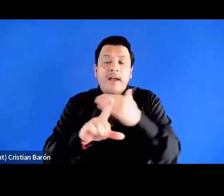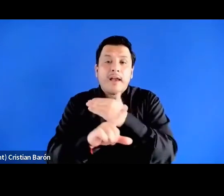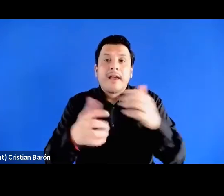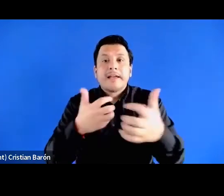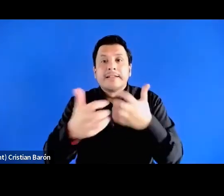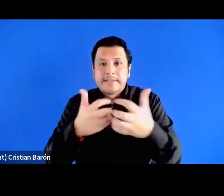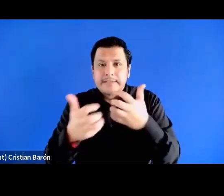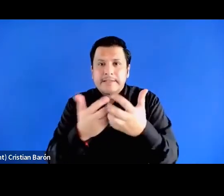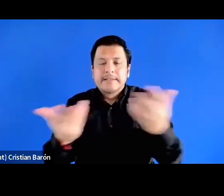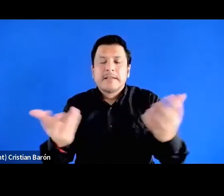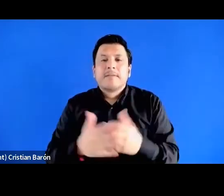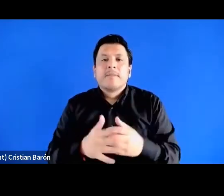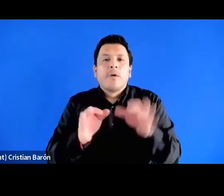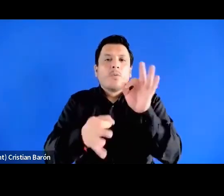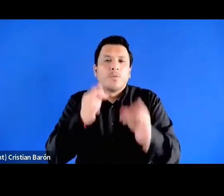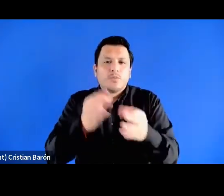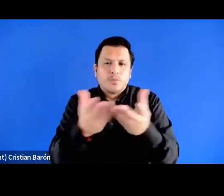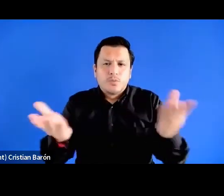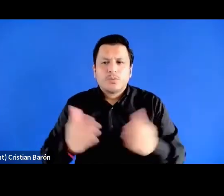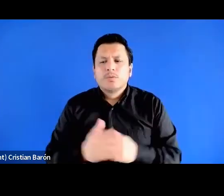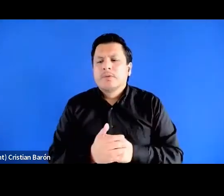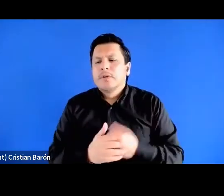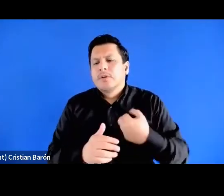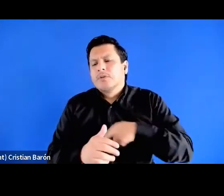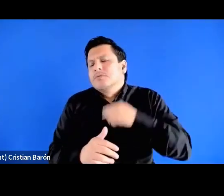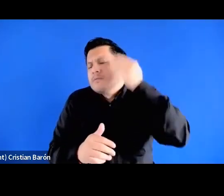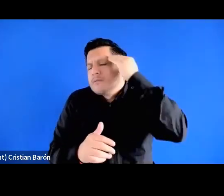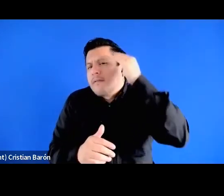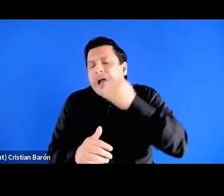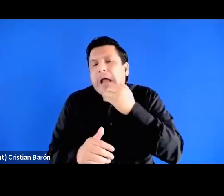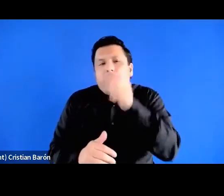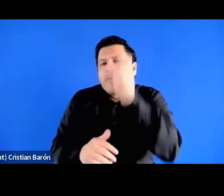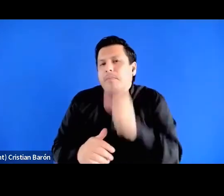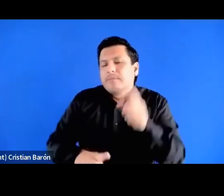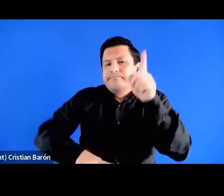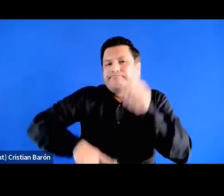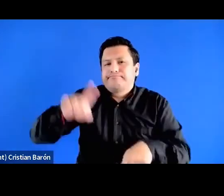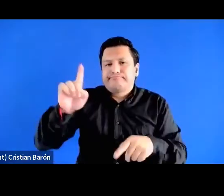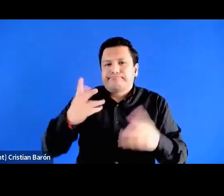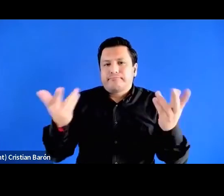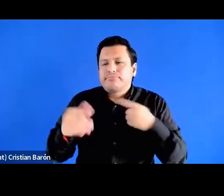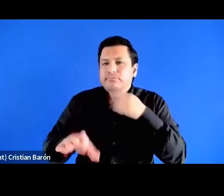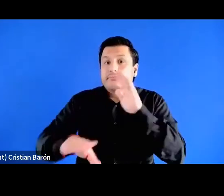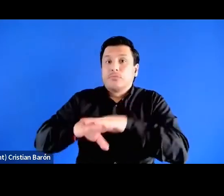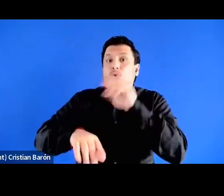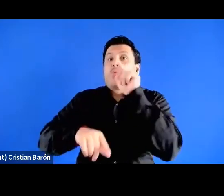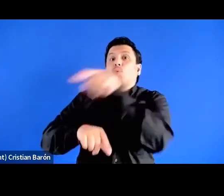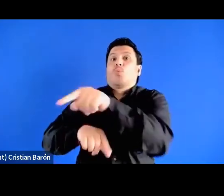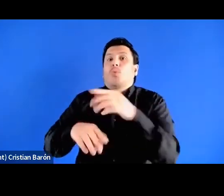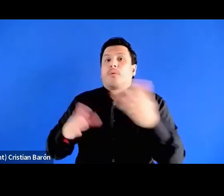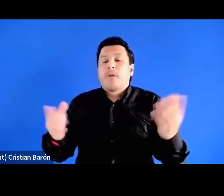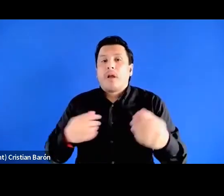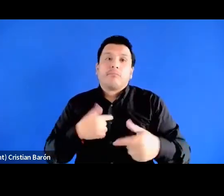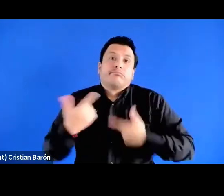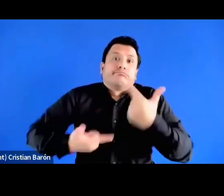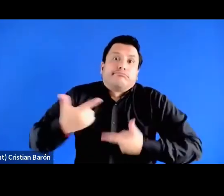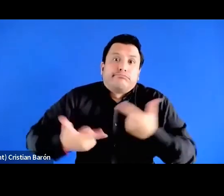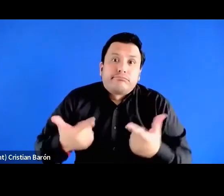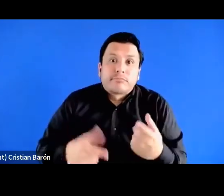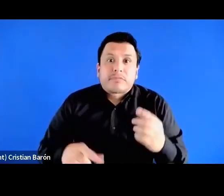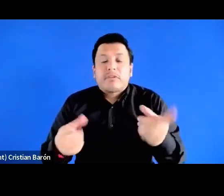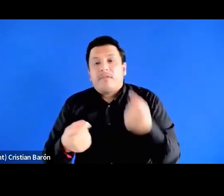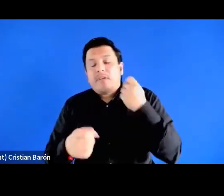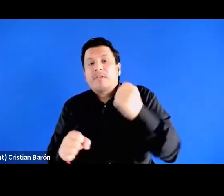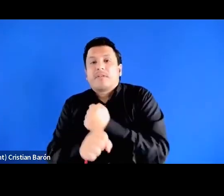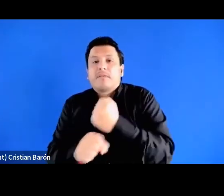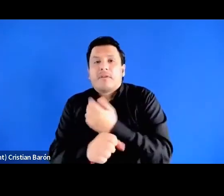justo, ¿no? Que si alguien entonces no puede, es su culpa o porque no le echó ganas y no trabajó, tal, tal,